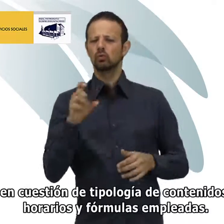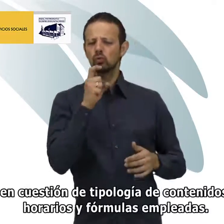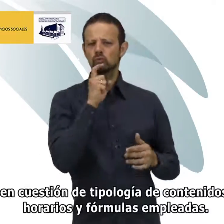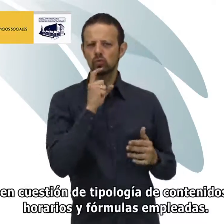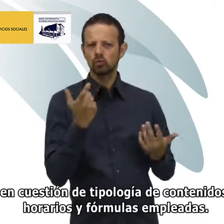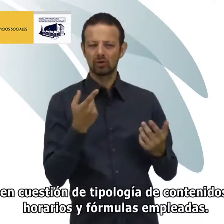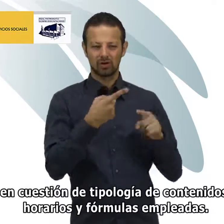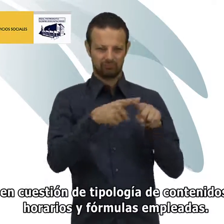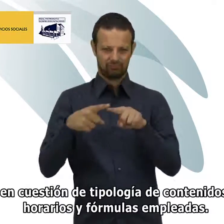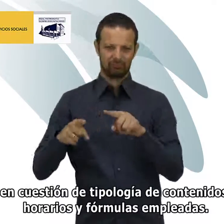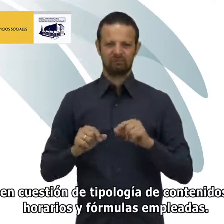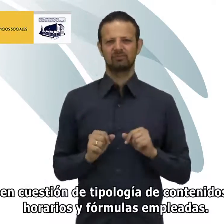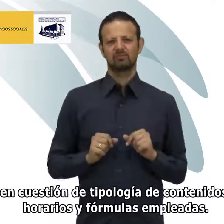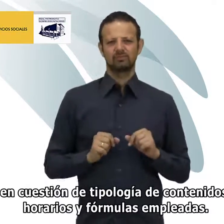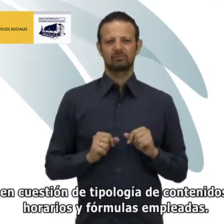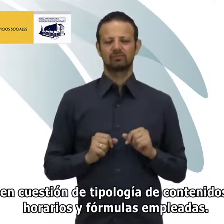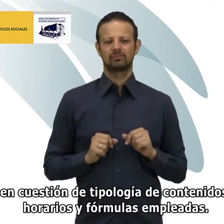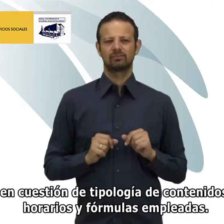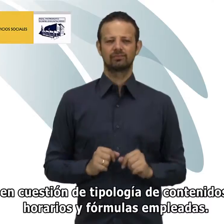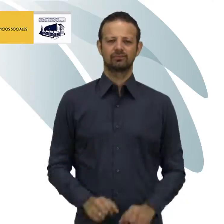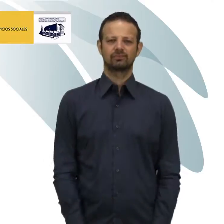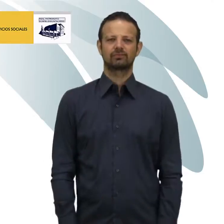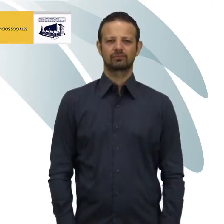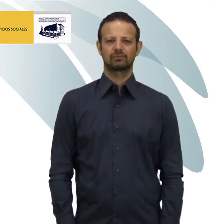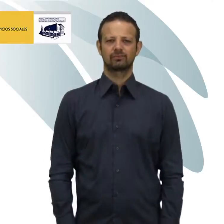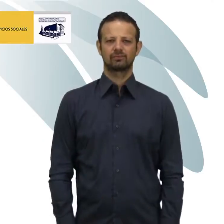tipología de contenidos, horarios y fórmulas empleadas. Gracias. Gracias. Gracias. Gracias.